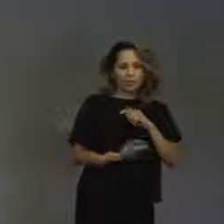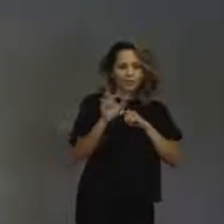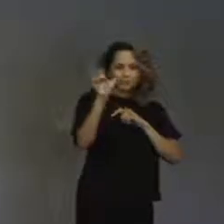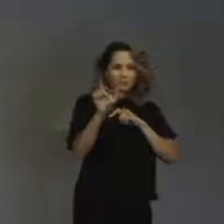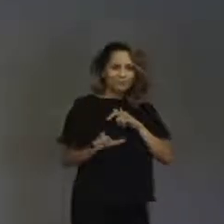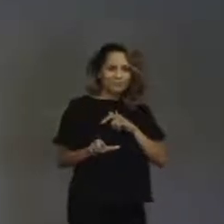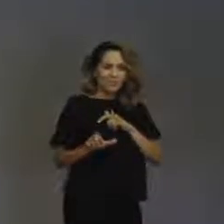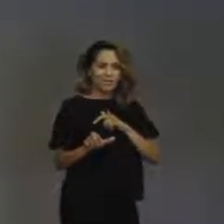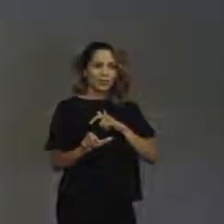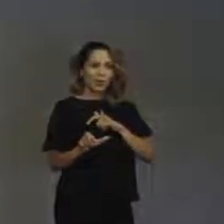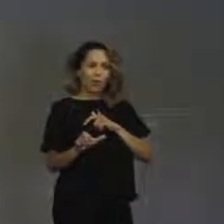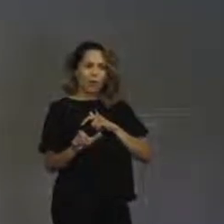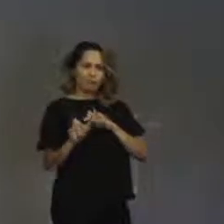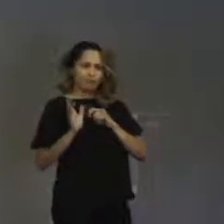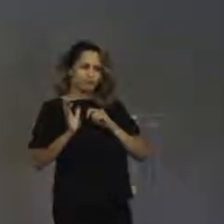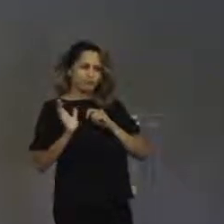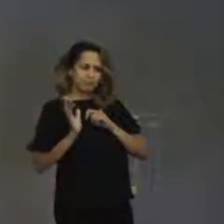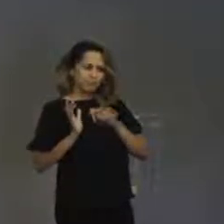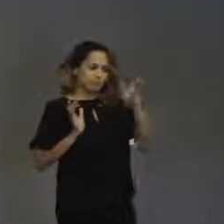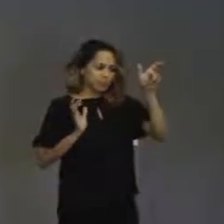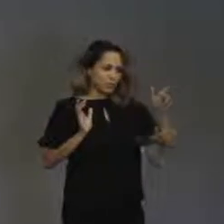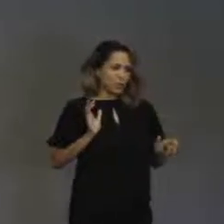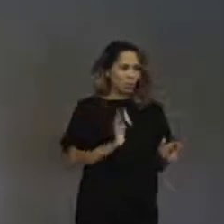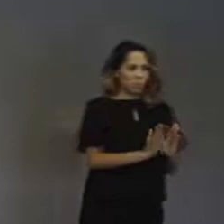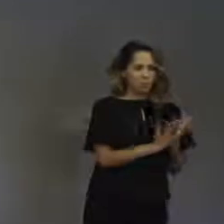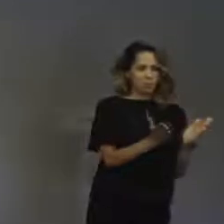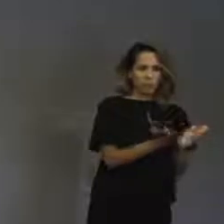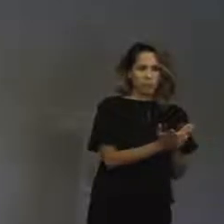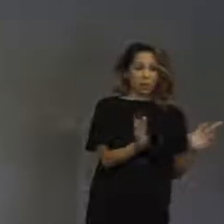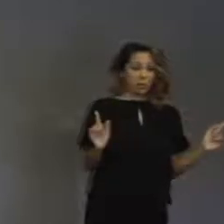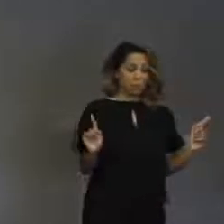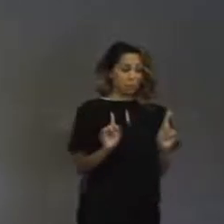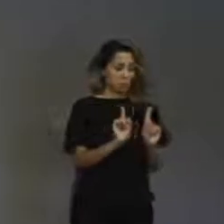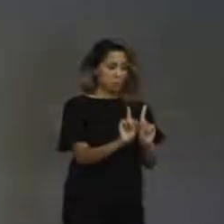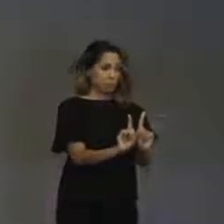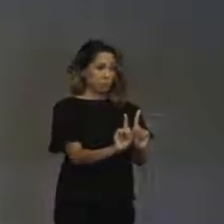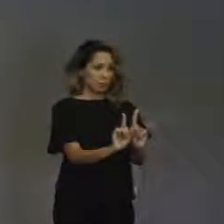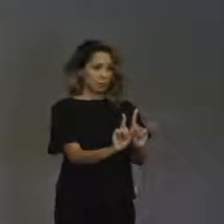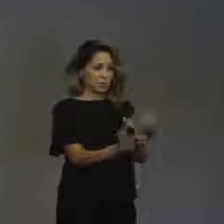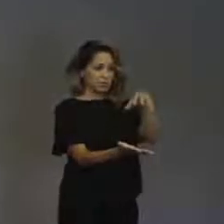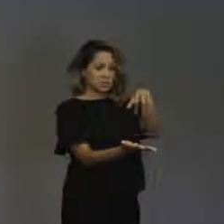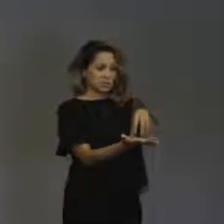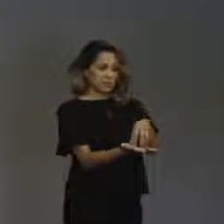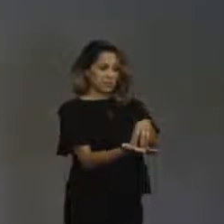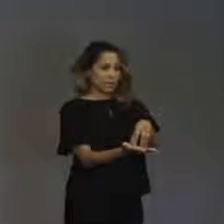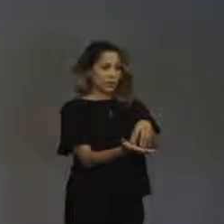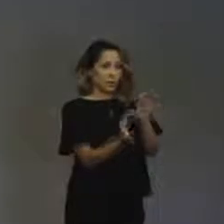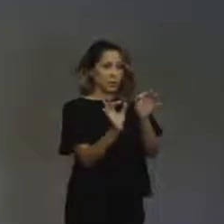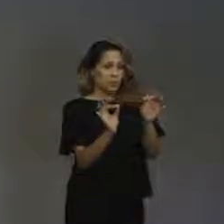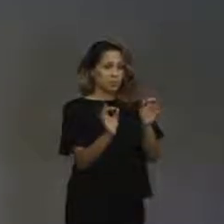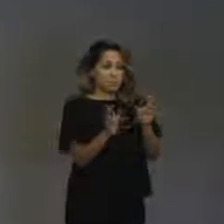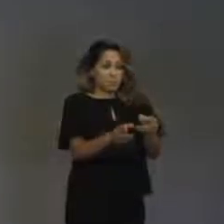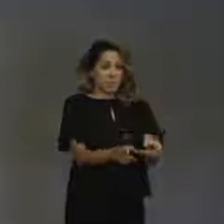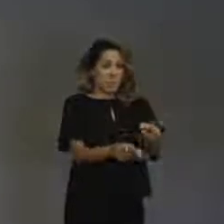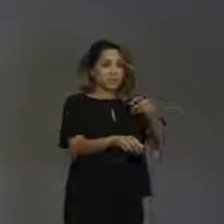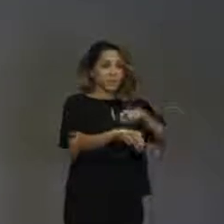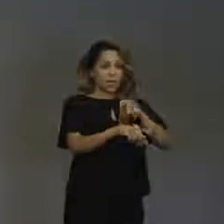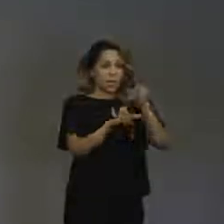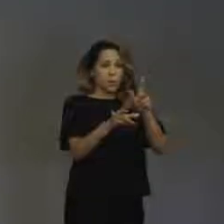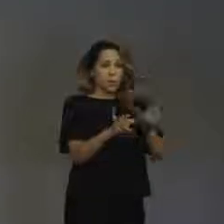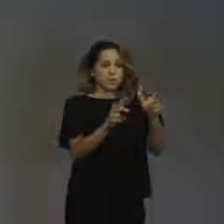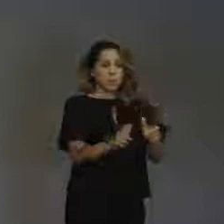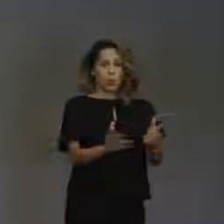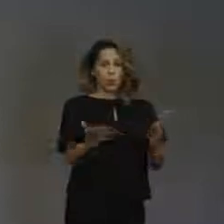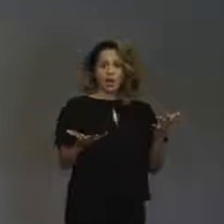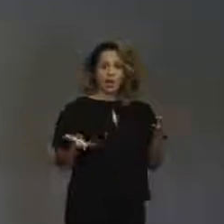escola pública de periferia, da mesma idade, os dois, muito provavelmente, pela primeira vez pisando no centro, ao mesmo tempo, né, no mesmo lugar. E esse tipo de